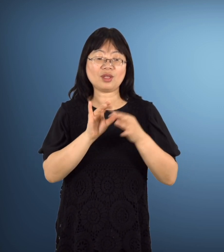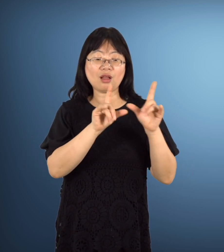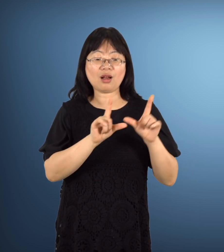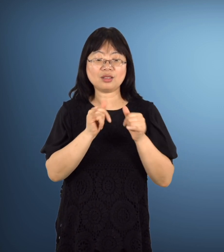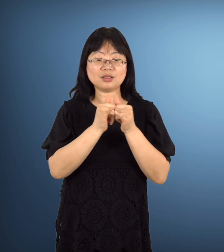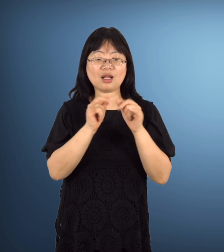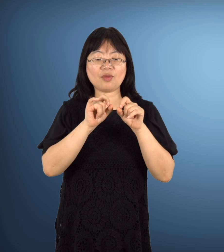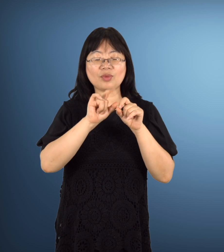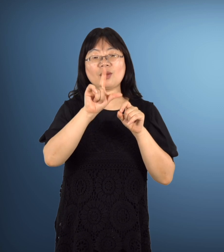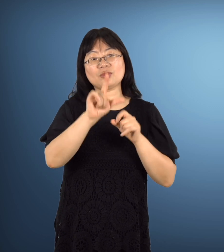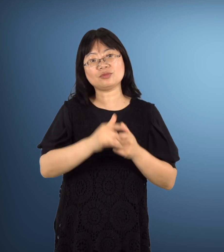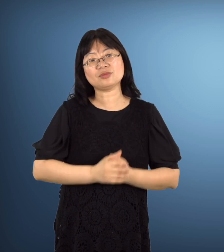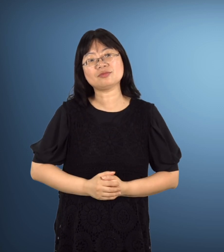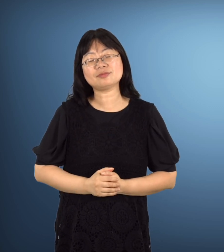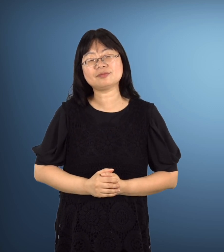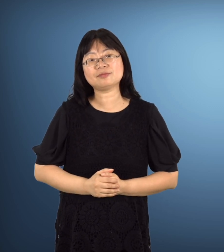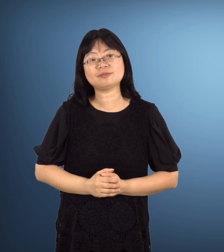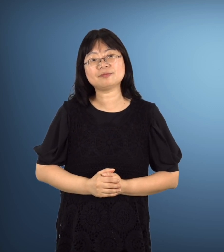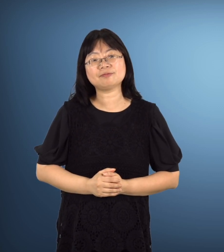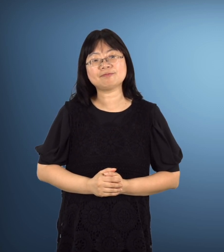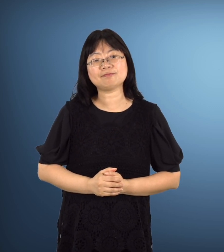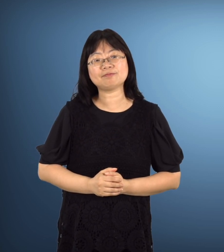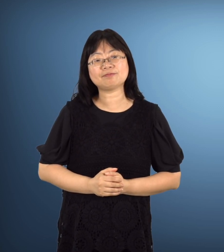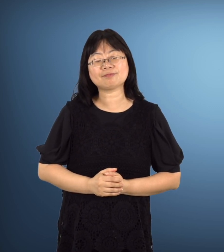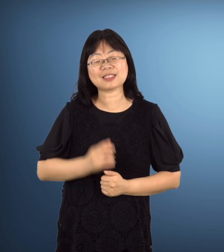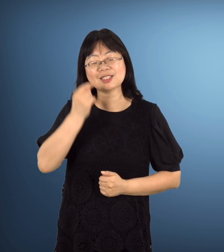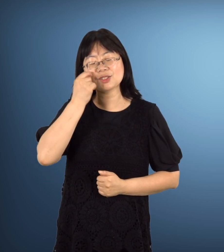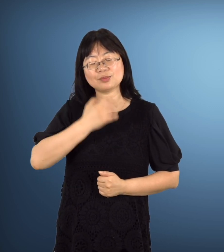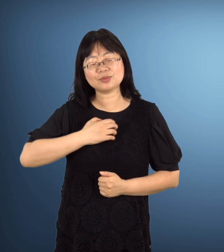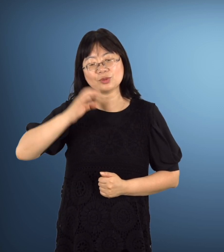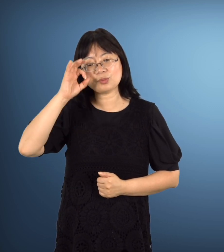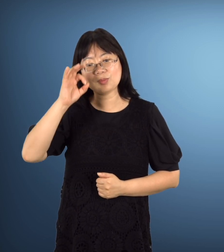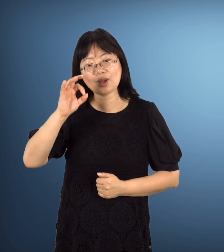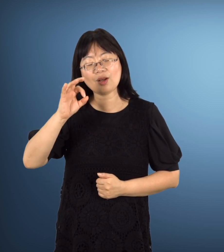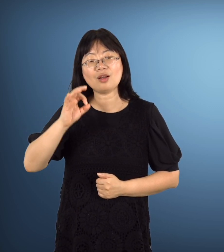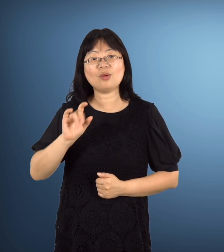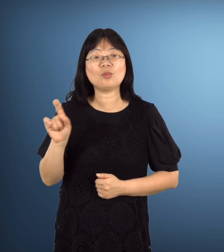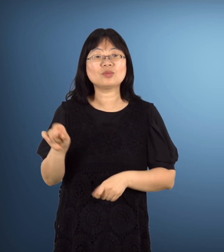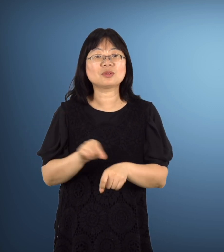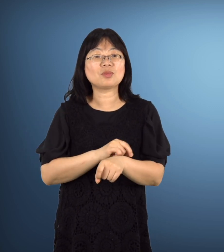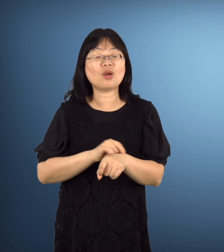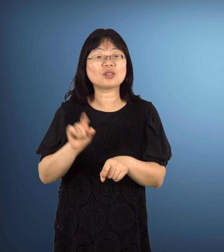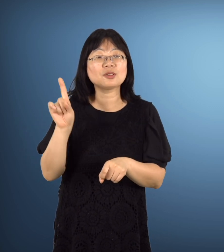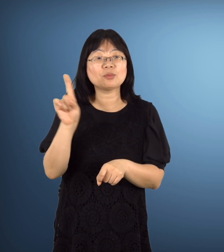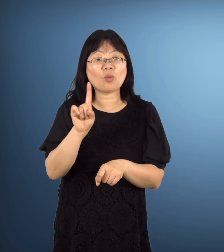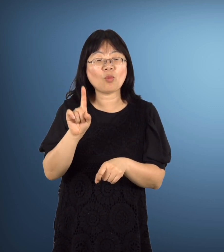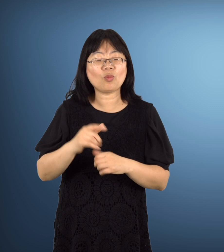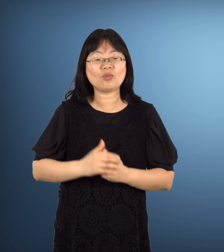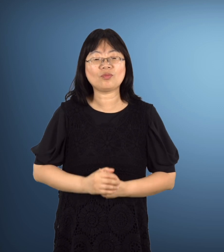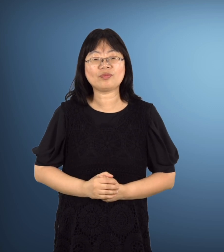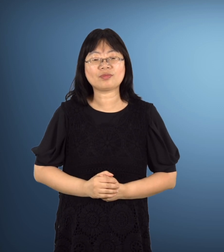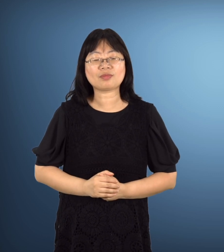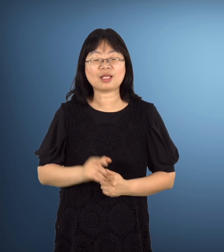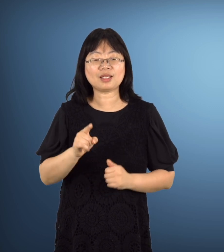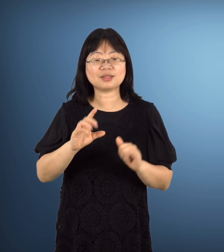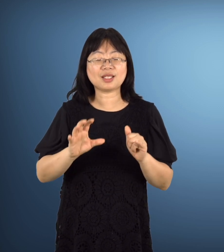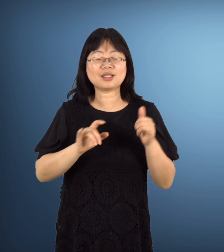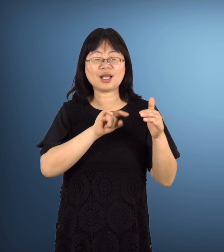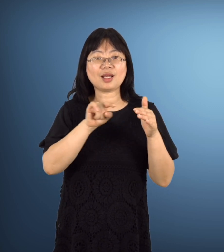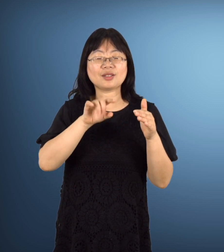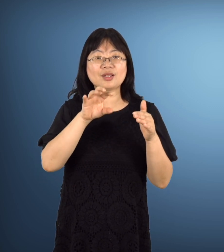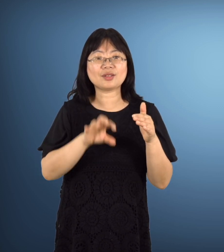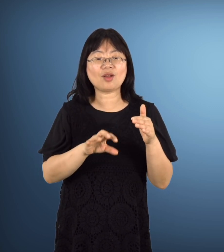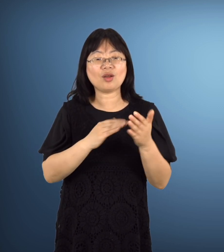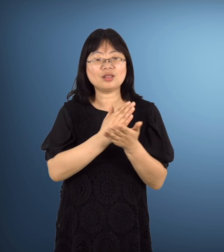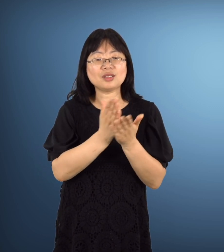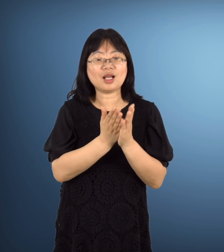살아가는 분들이 꽤 많았어요. 슬프게도 그들은 딱히 이 땅에서